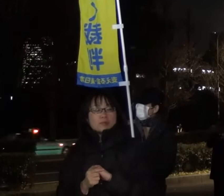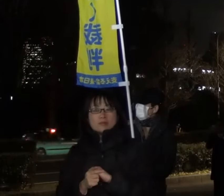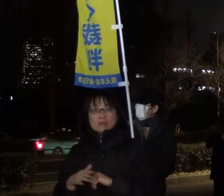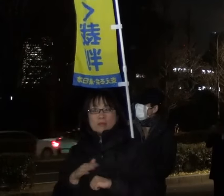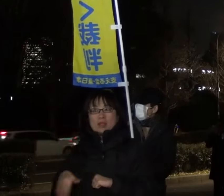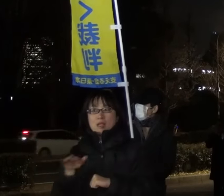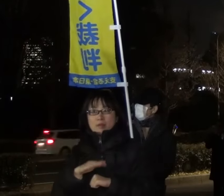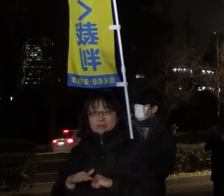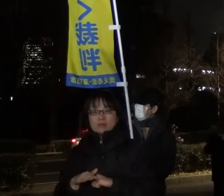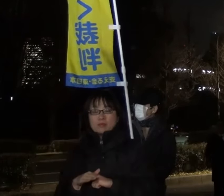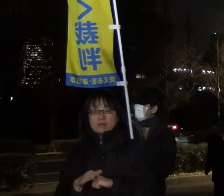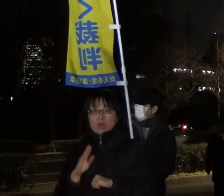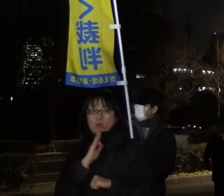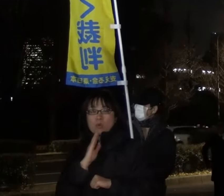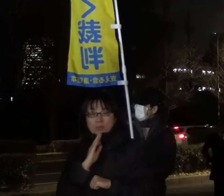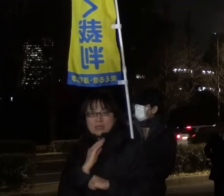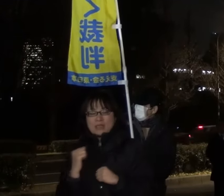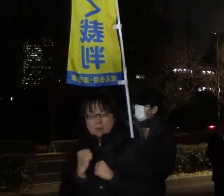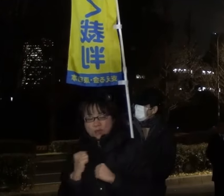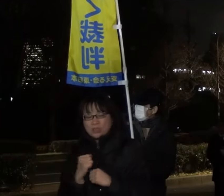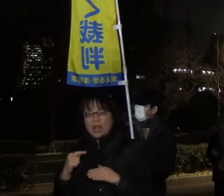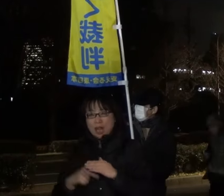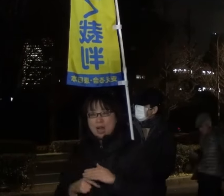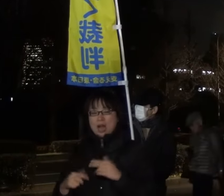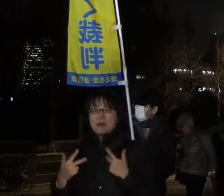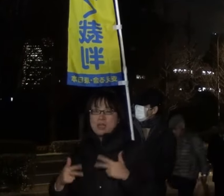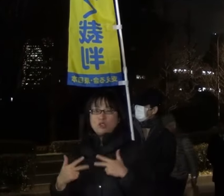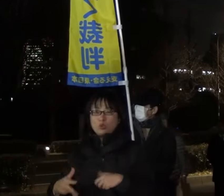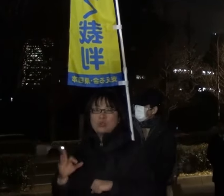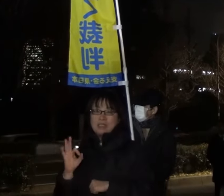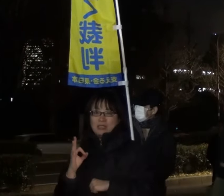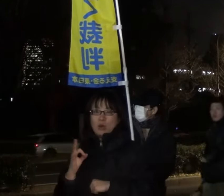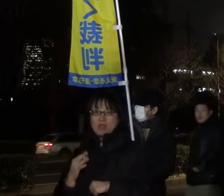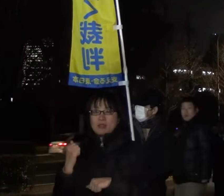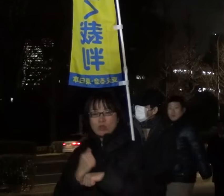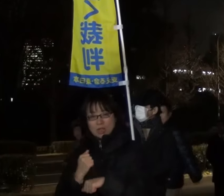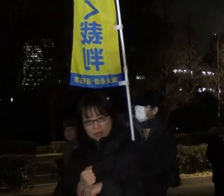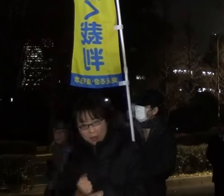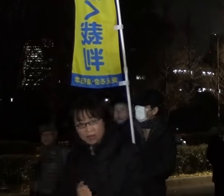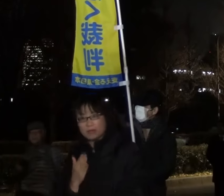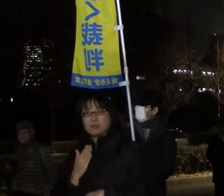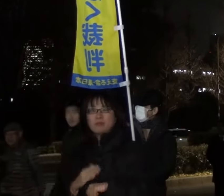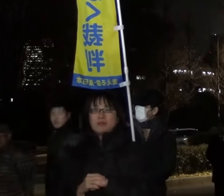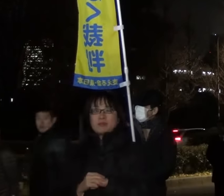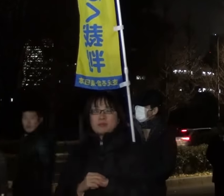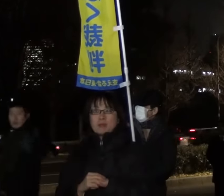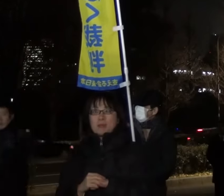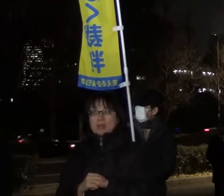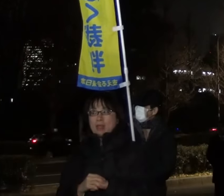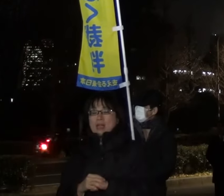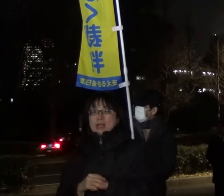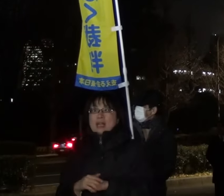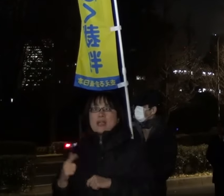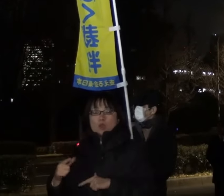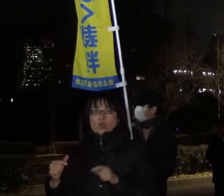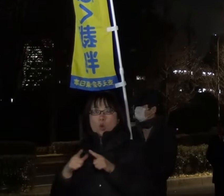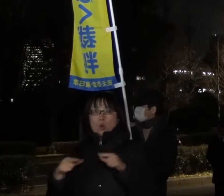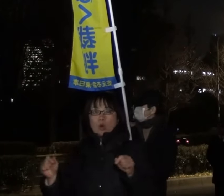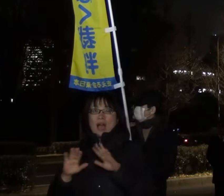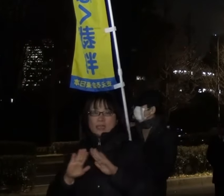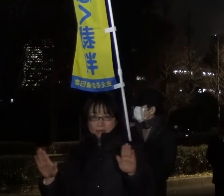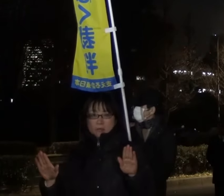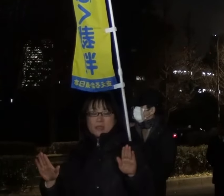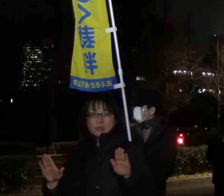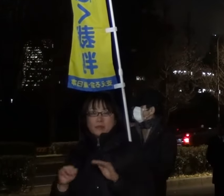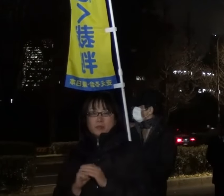皆さん本当に寒い中、毎週金曜日お疲れ様です。いよいよ国会が開かれております